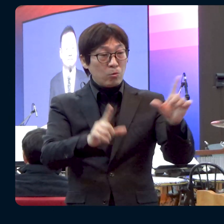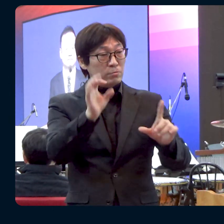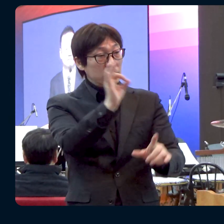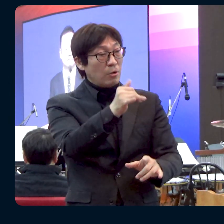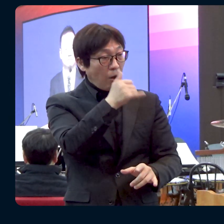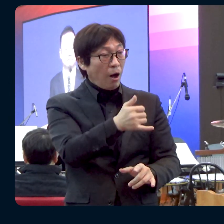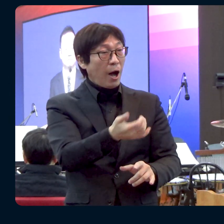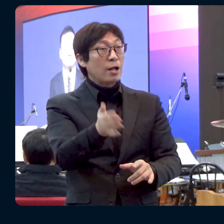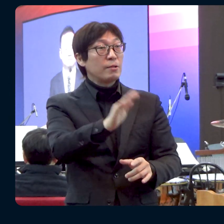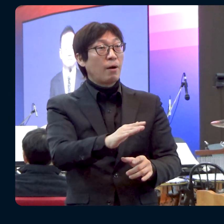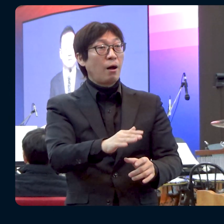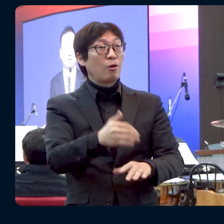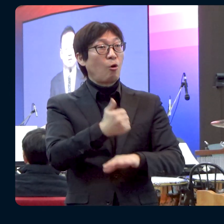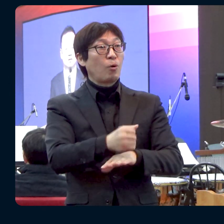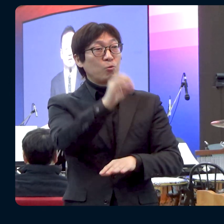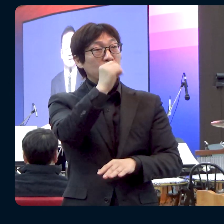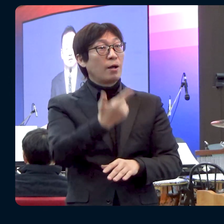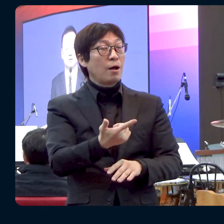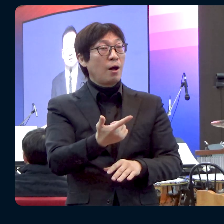힘듭니다.